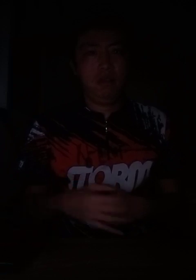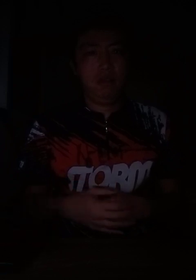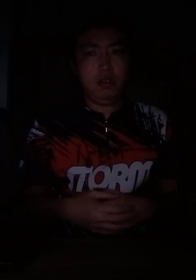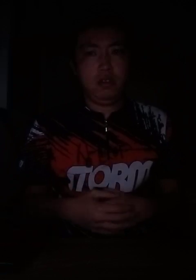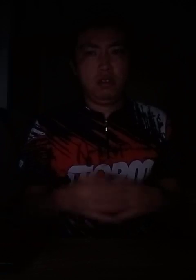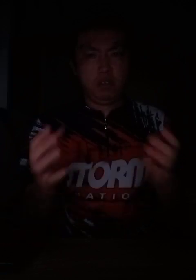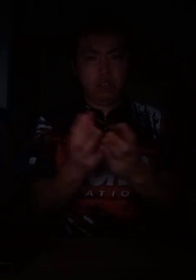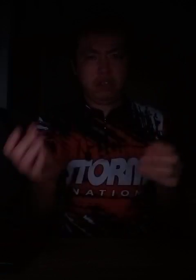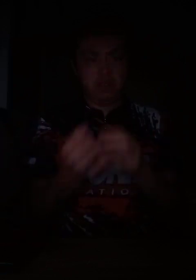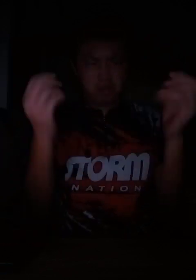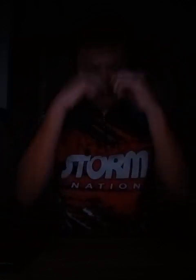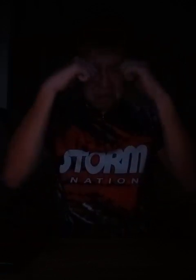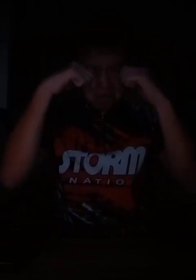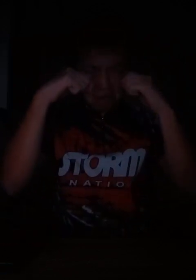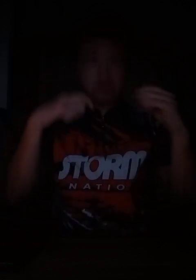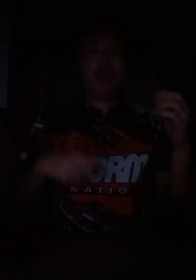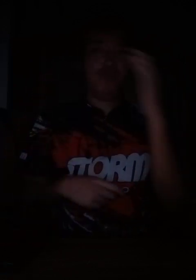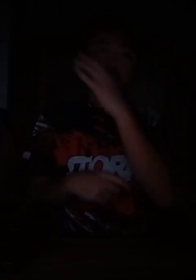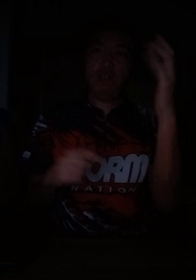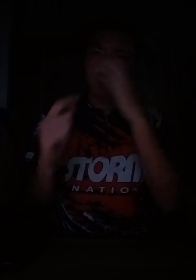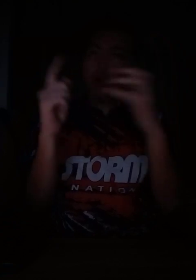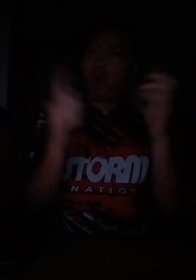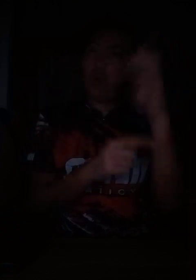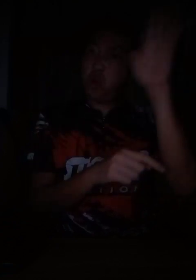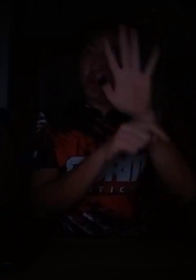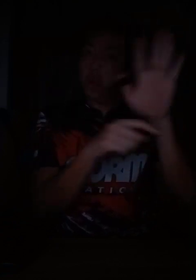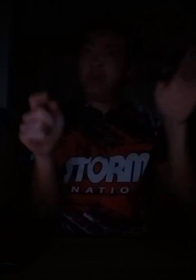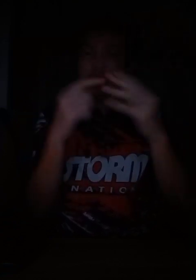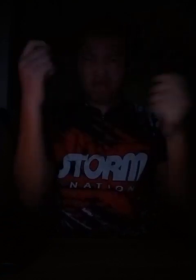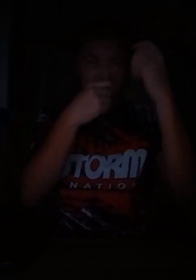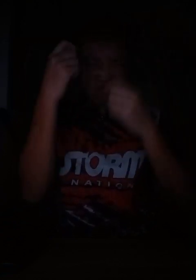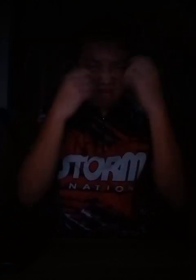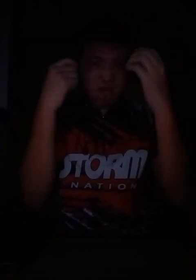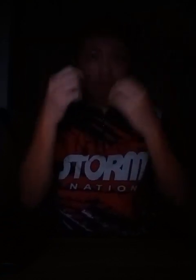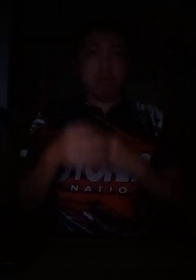방청 내내 눈물을 흘리던 유족들이 선고가 끝나자 울분을 터뜨립니다.